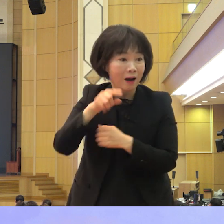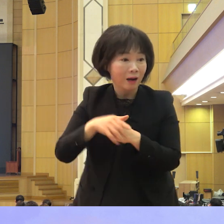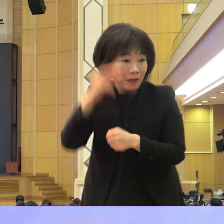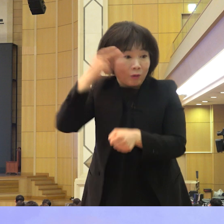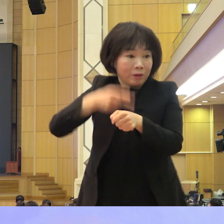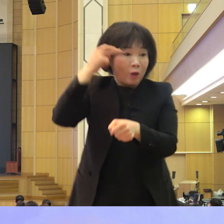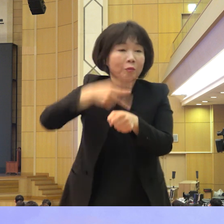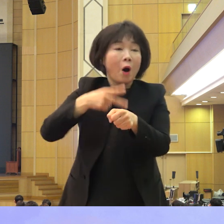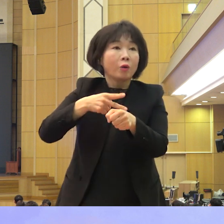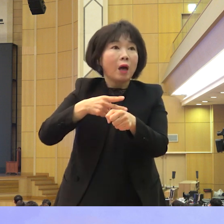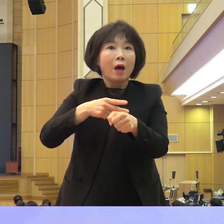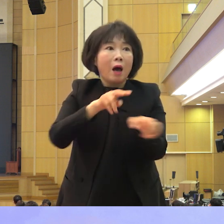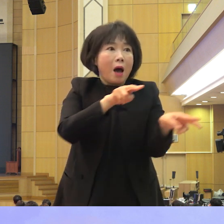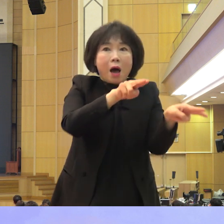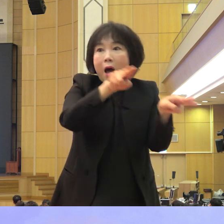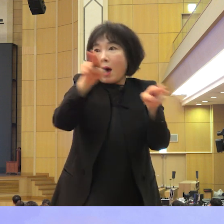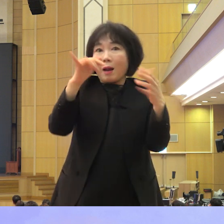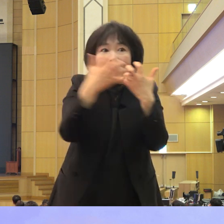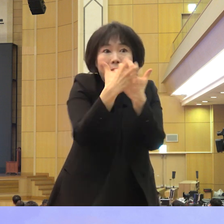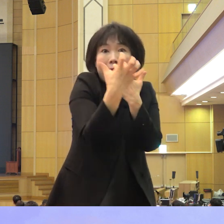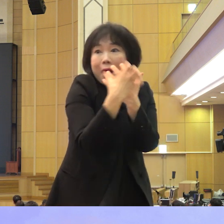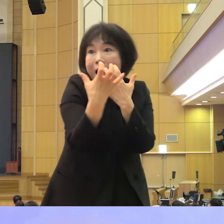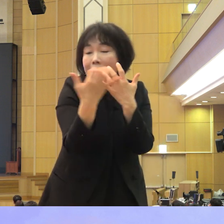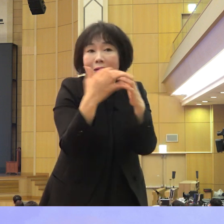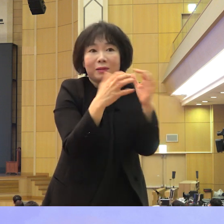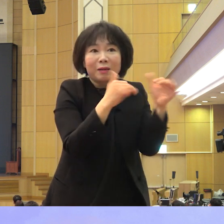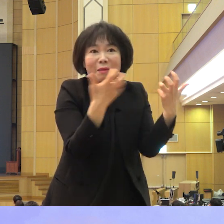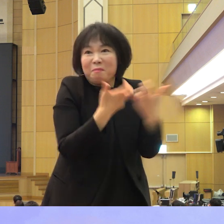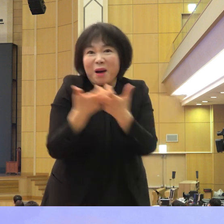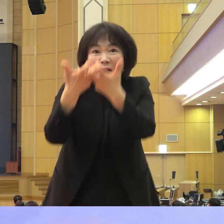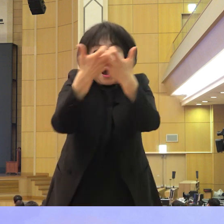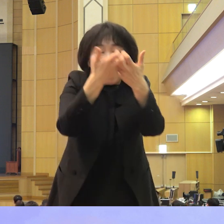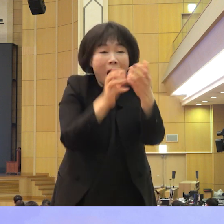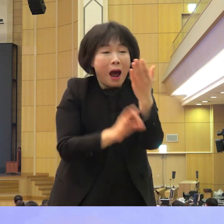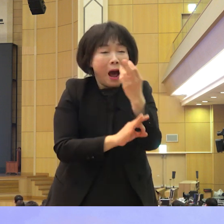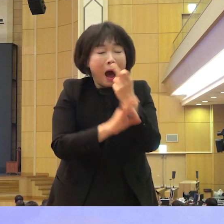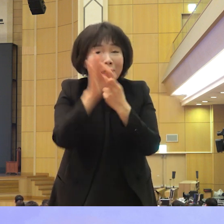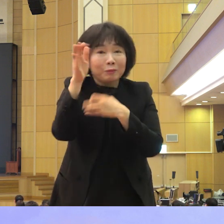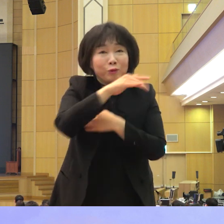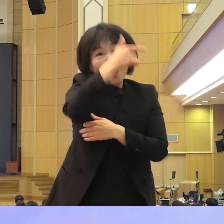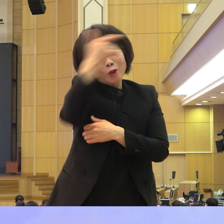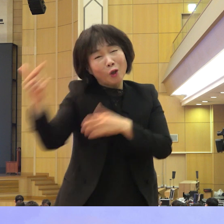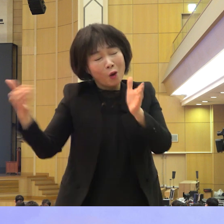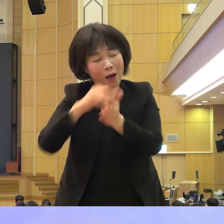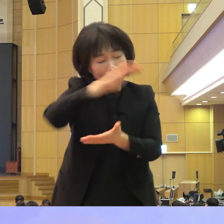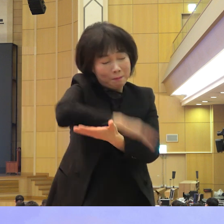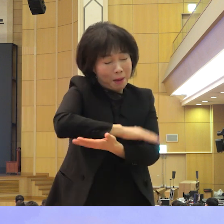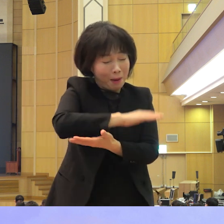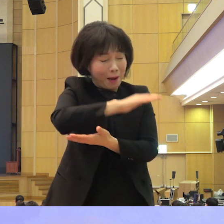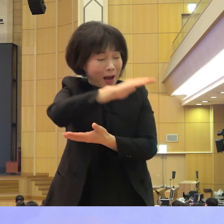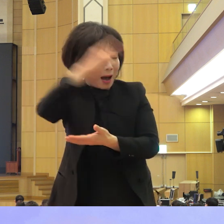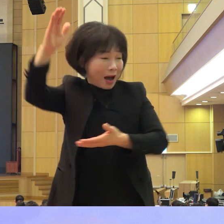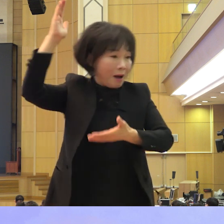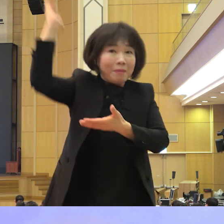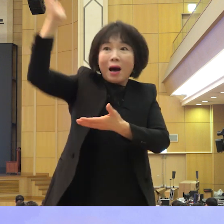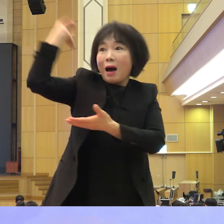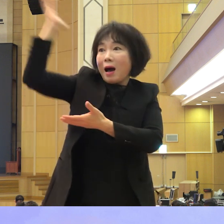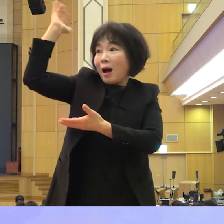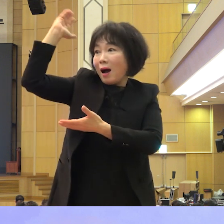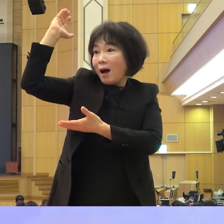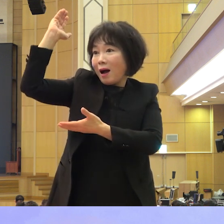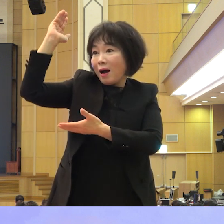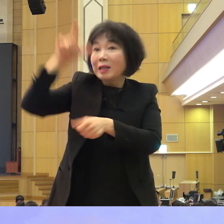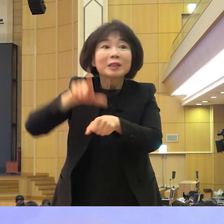바울이 아침부터 저녁까지 강론한 거예요. 아이고, 요 한